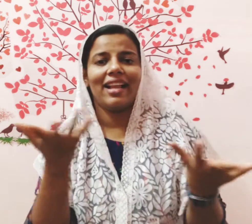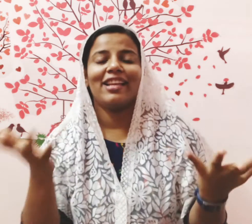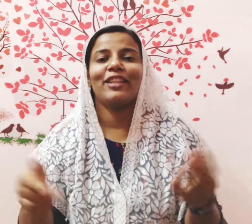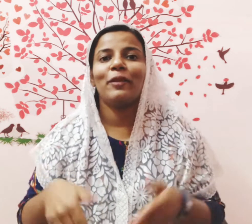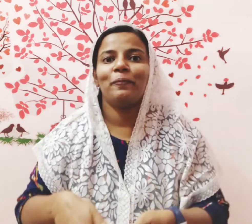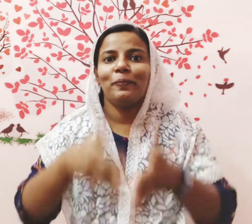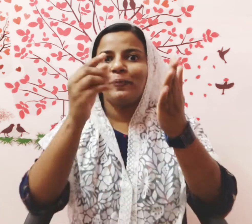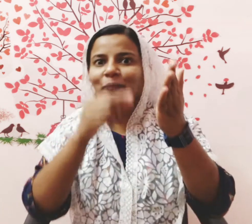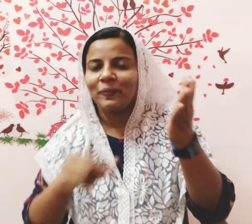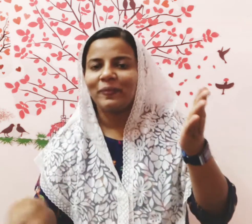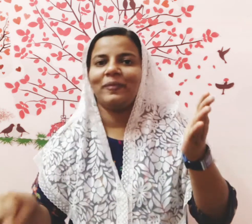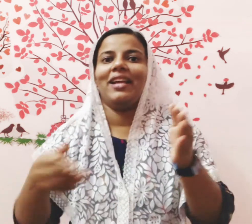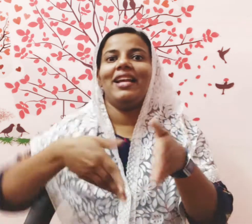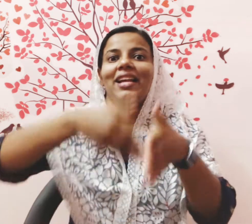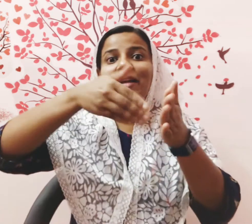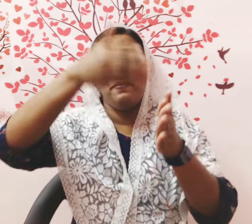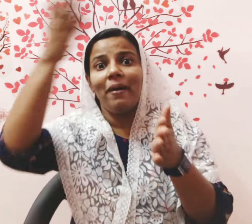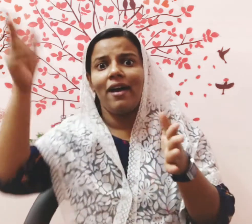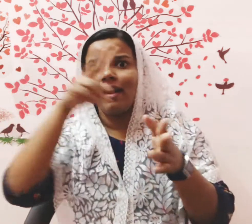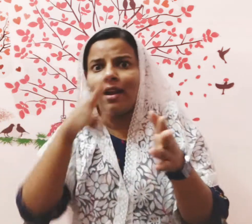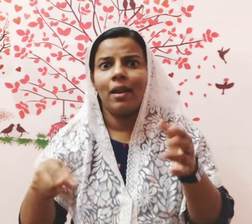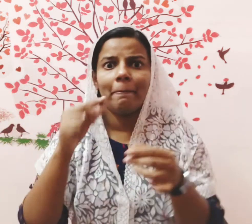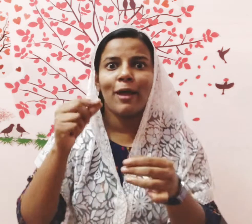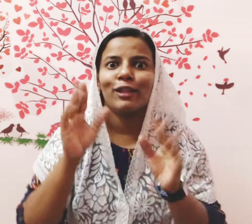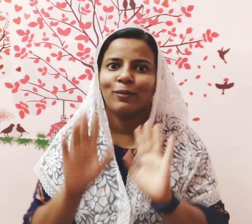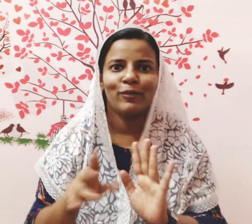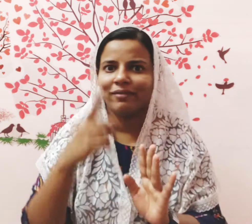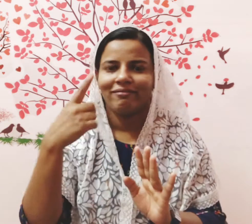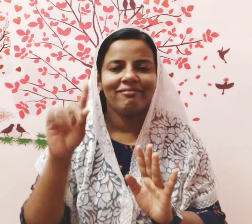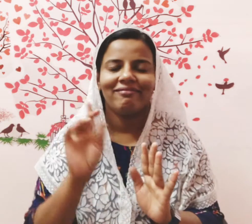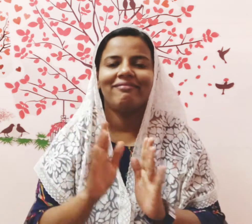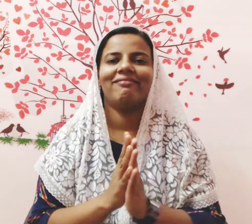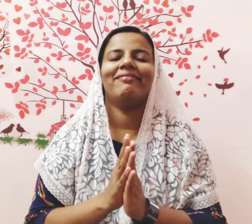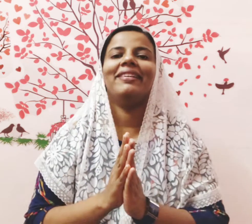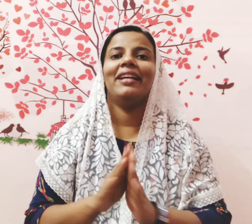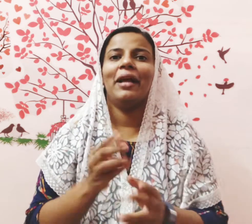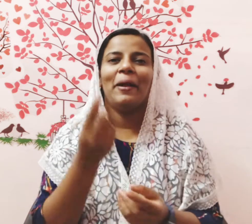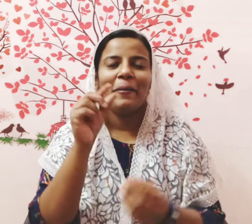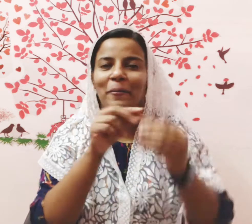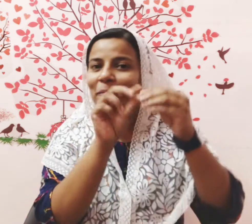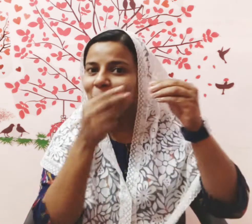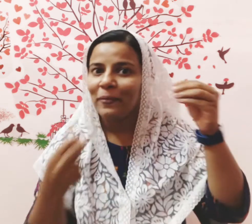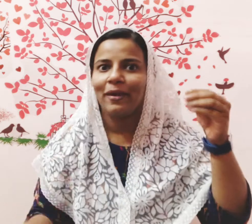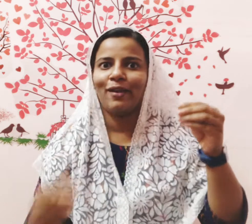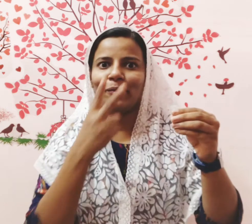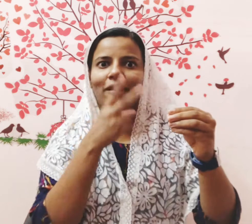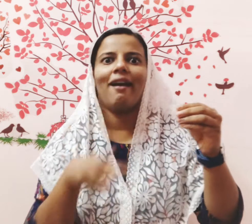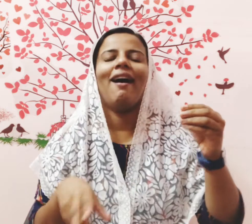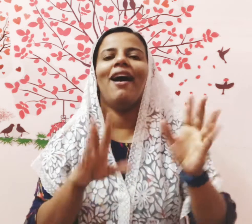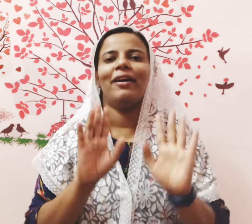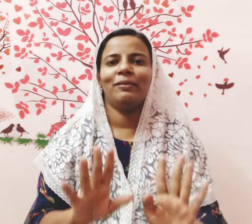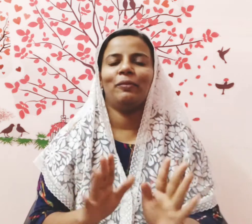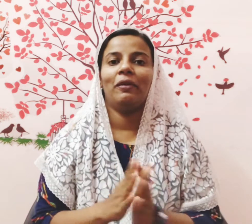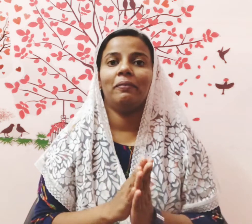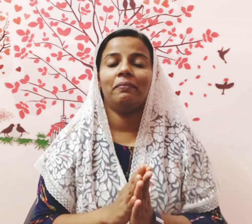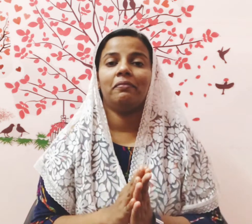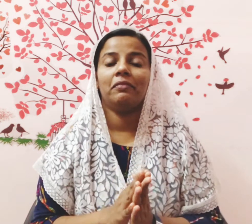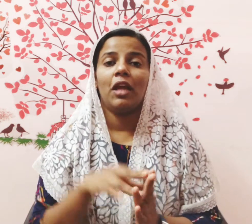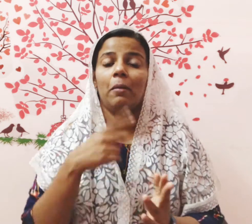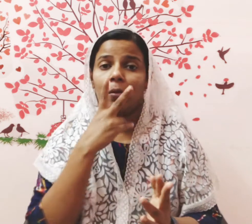ഒരിക്കലും നമ്മൾ പറയത്തില്ല. നമ്മൾ പറയുന്നത് ഈ വൃക്ഷം കണ്ടോ, അല്ലെങ്കിൽ ഈ പടവലം കണ്ടോ, അല്ലെങ്കിൽ ഈ പാവല് കണ്ടോ, അല്ലെങ്കിൽ ഈ മുന്തിരി കണ്ടോ എന്നേ നമ്മൾ പറയത്തുള്ളൂ. അല്ലാതെ നമ്മൾ